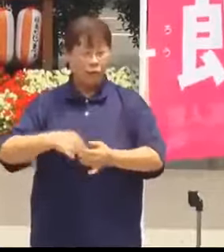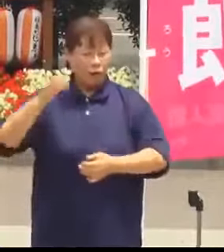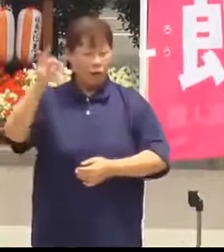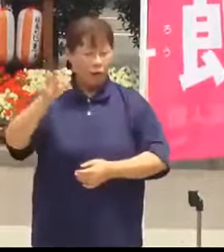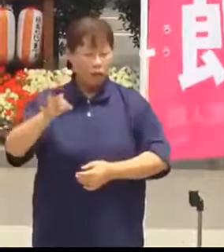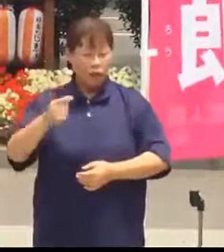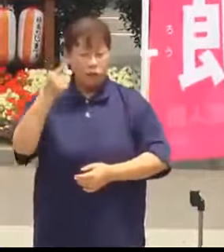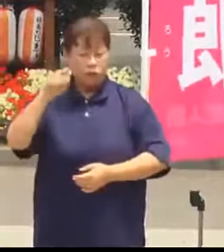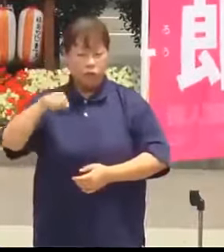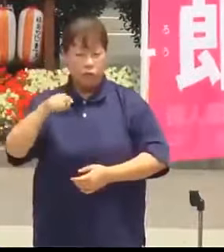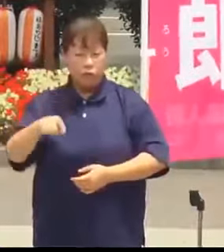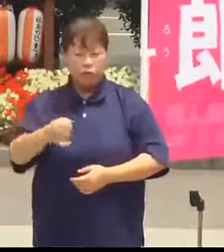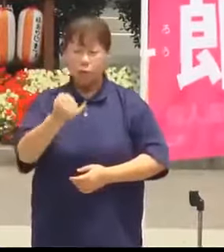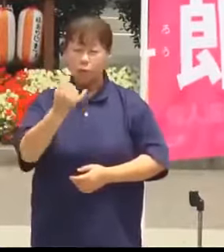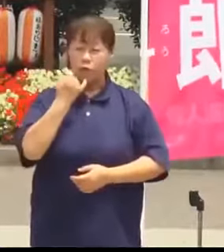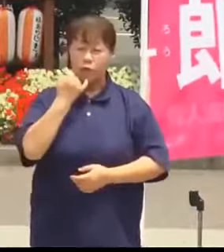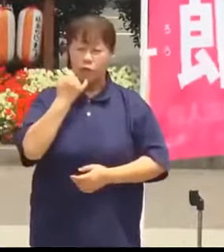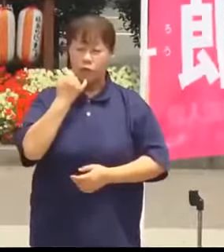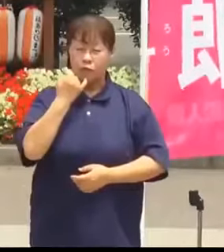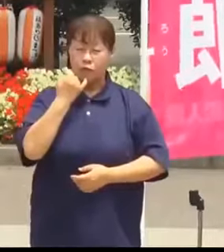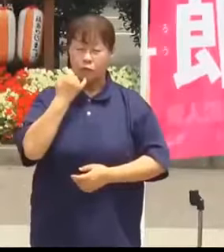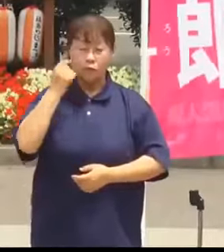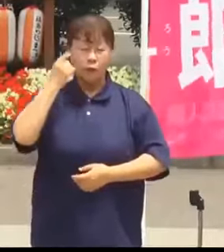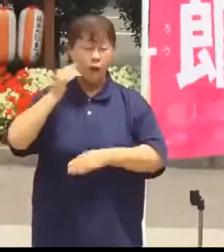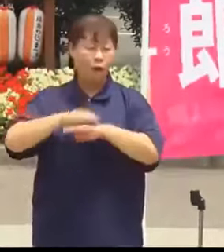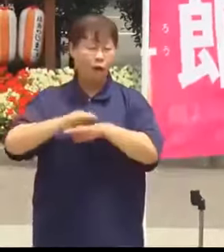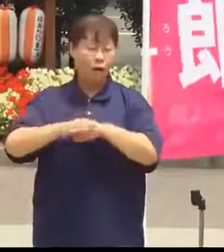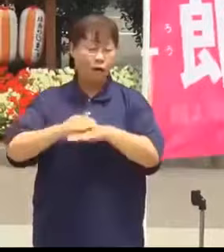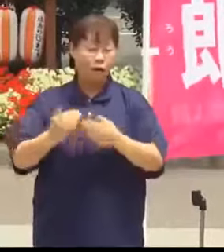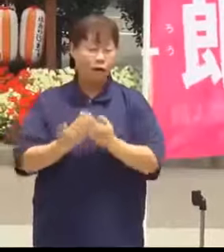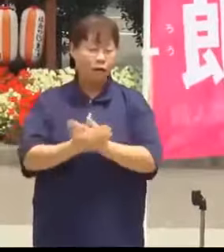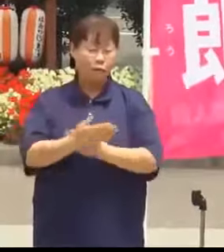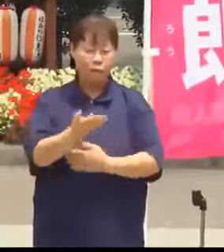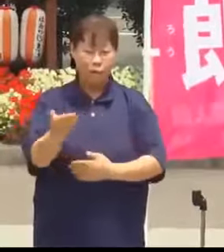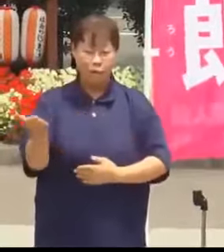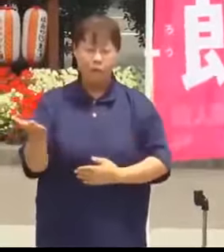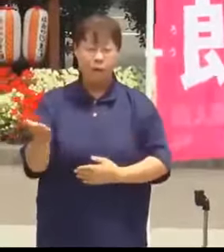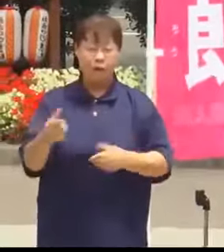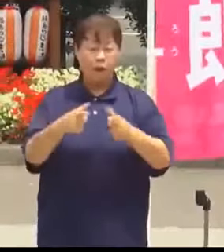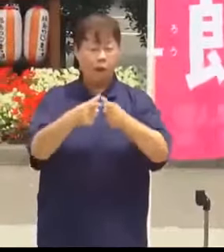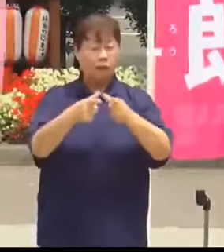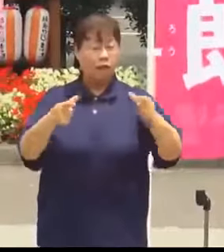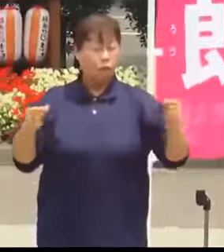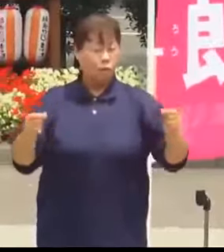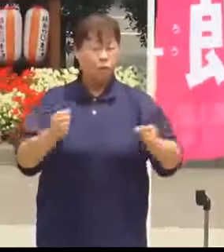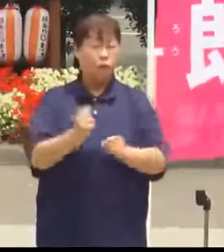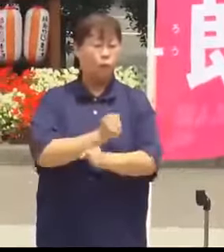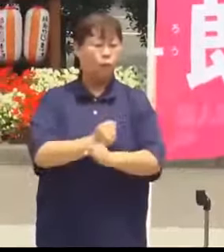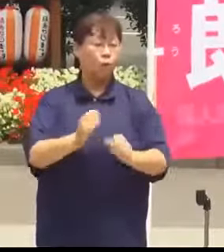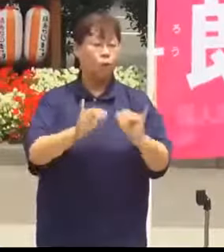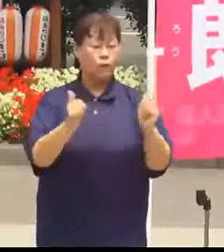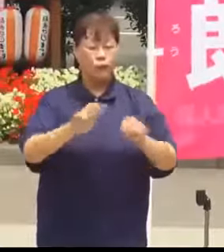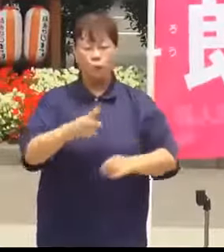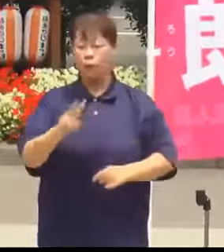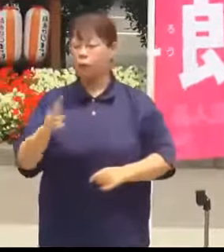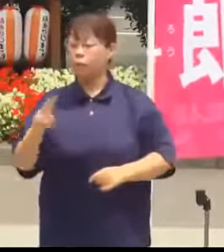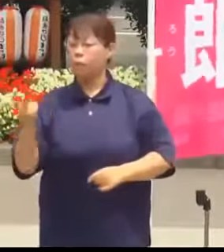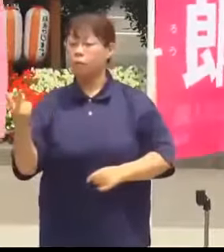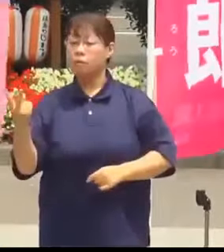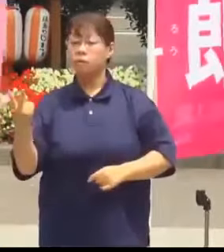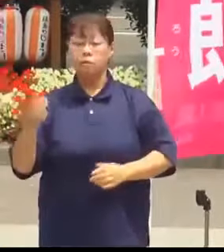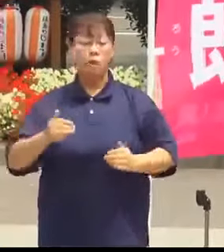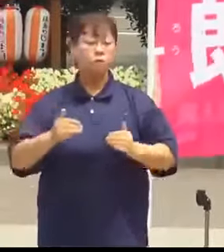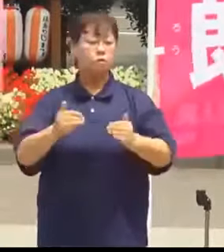外国の人でもいいって話ならないですかそんな形でこの日本全国で労働者の置き換えみたいな話が進んで行っ